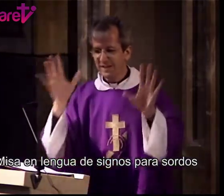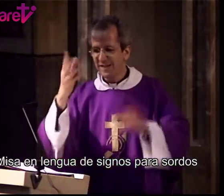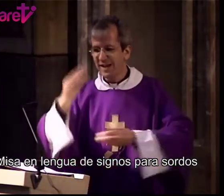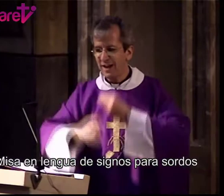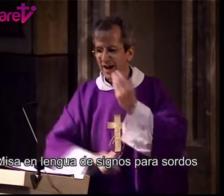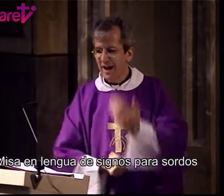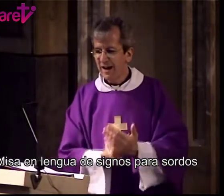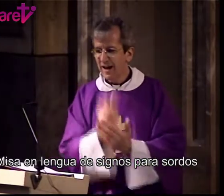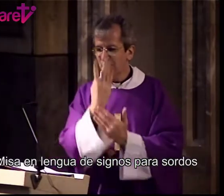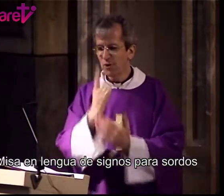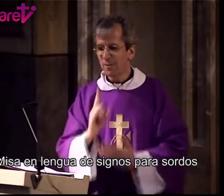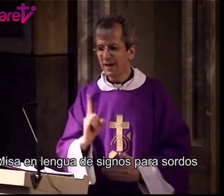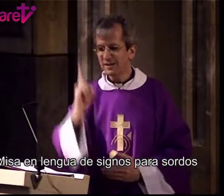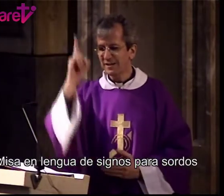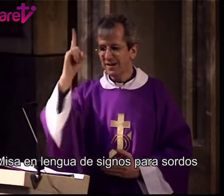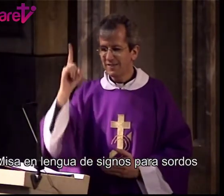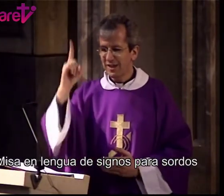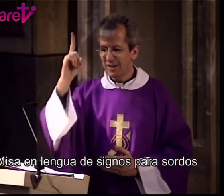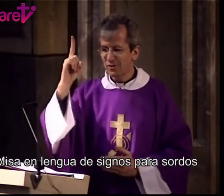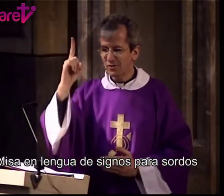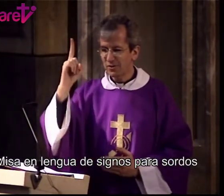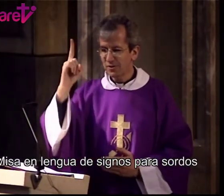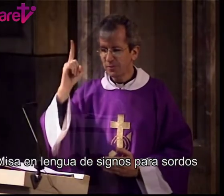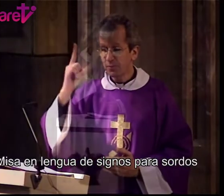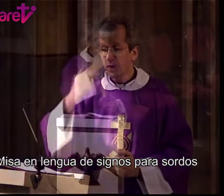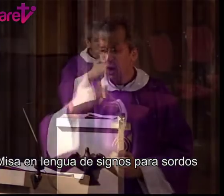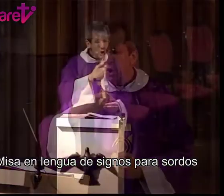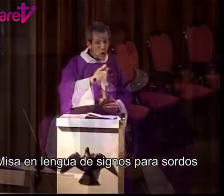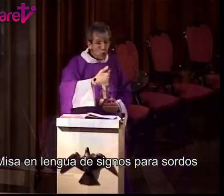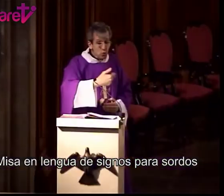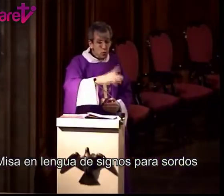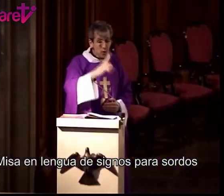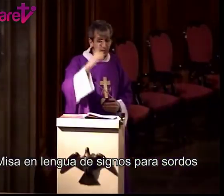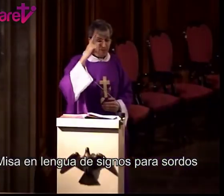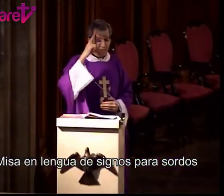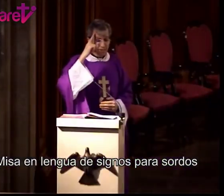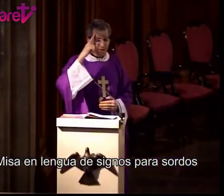manifiesten las obras de Dios. Durante el día